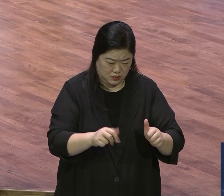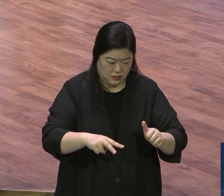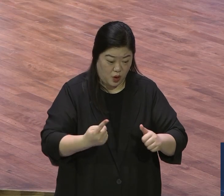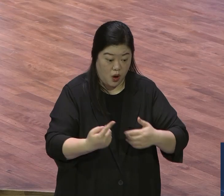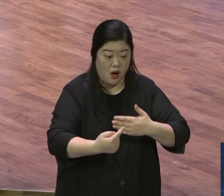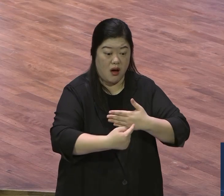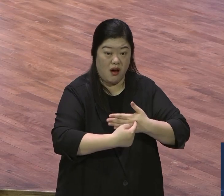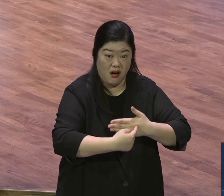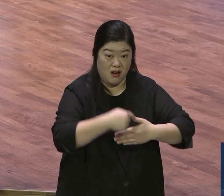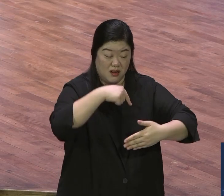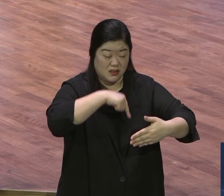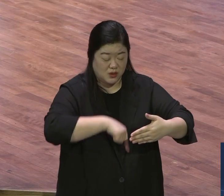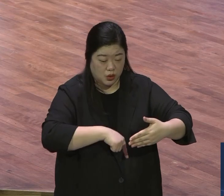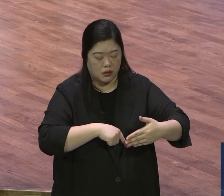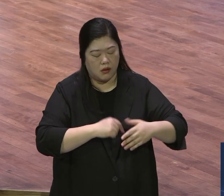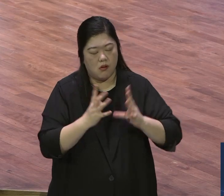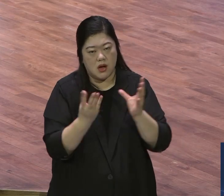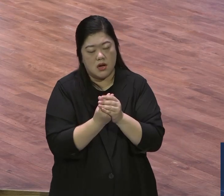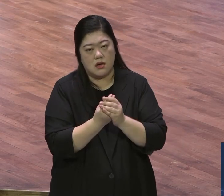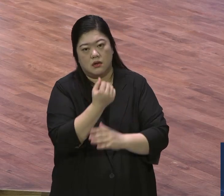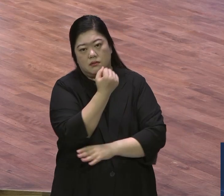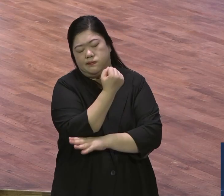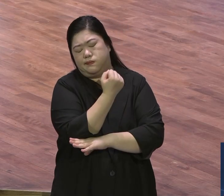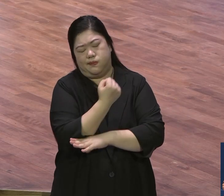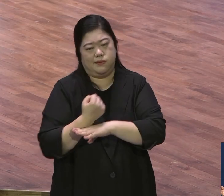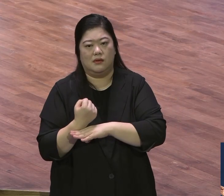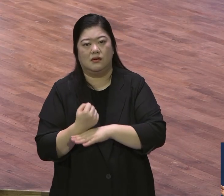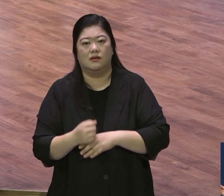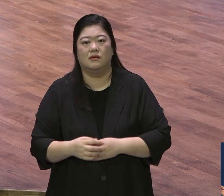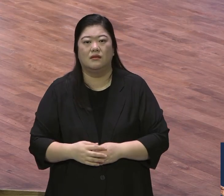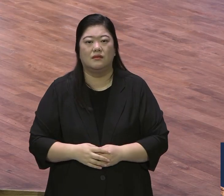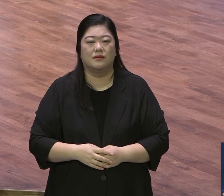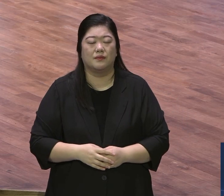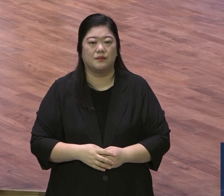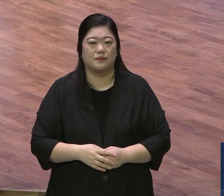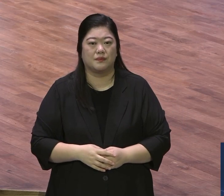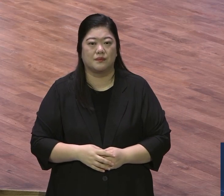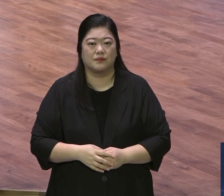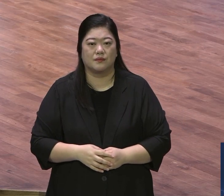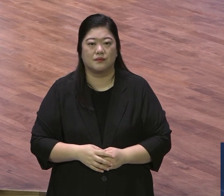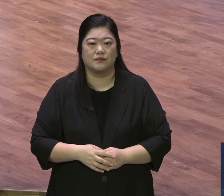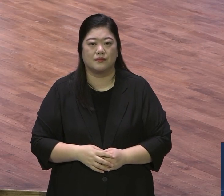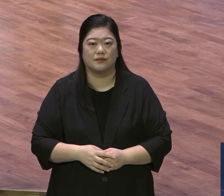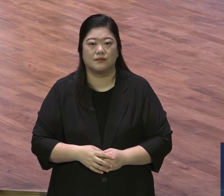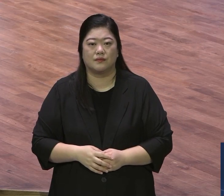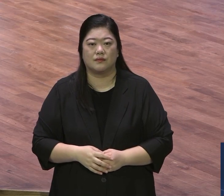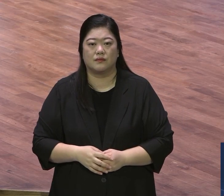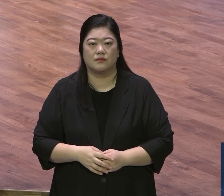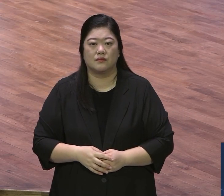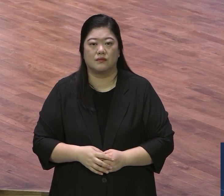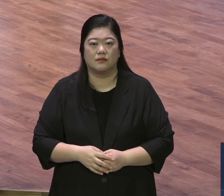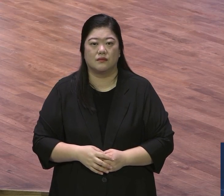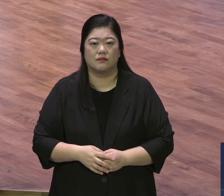영적으로 완전히 벌거벗은 상태다. 얼마나